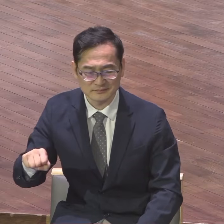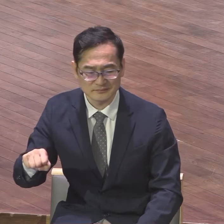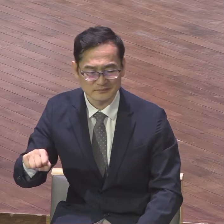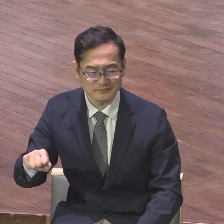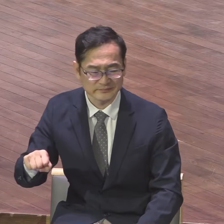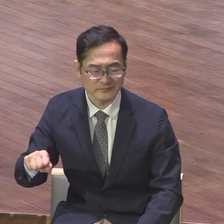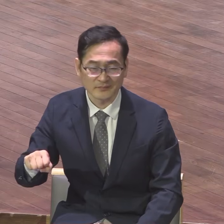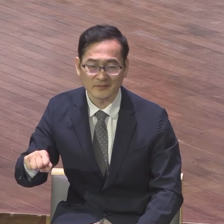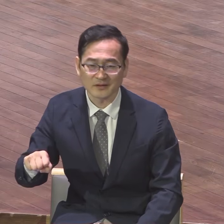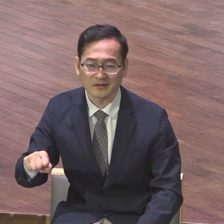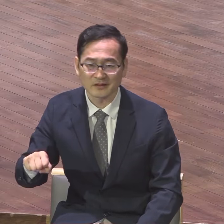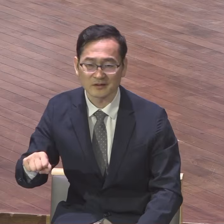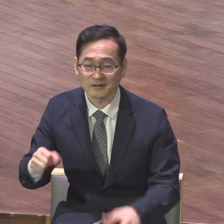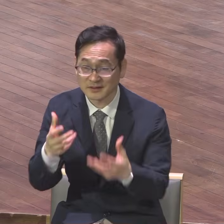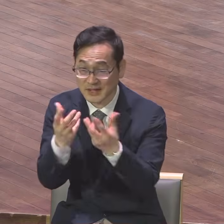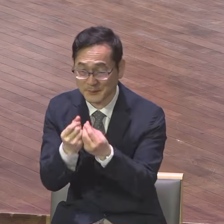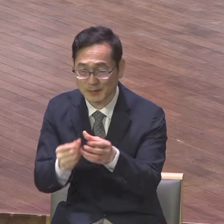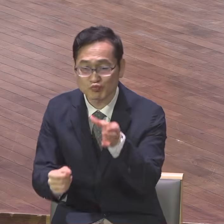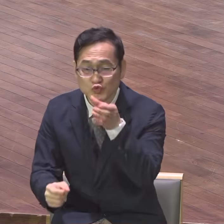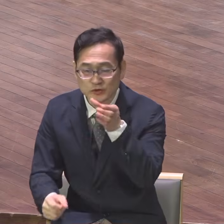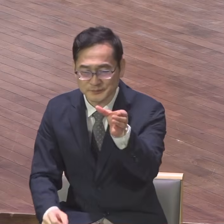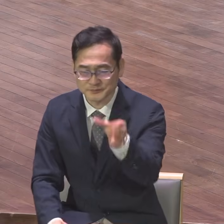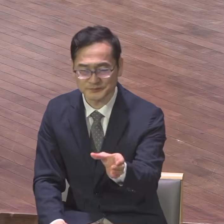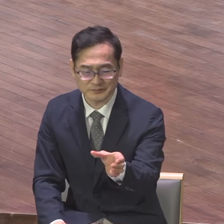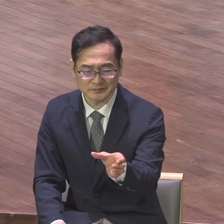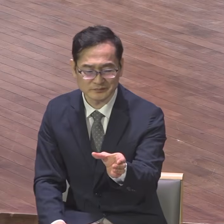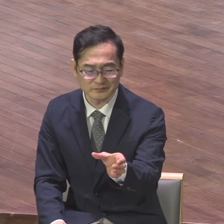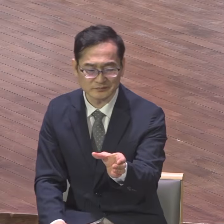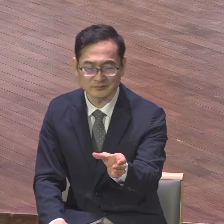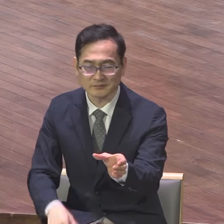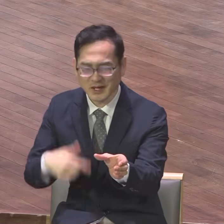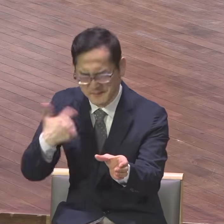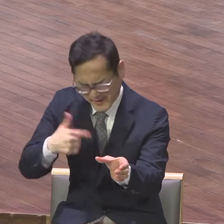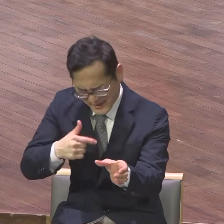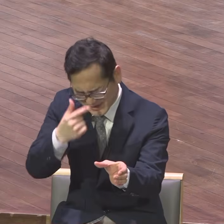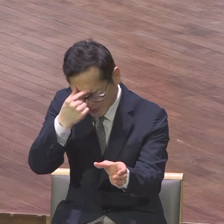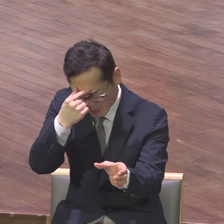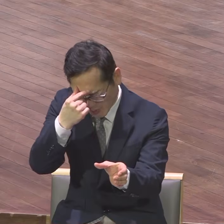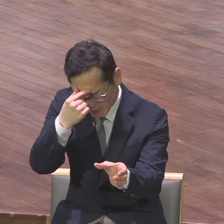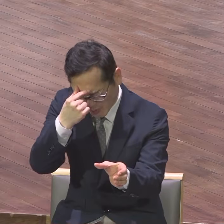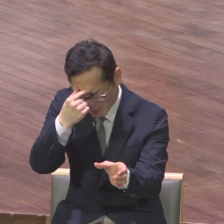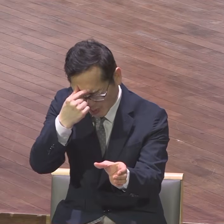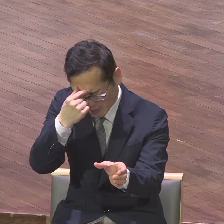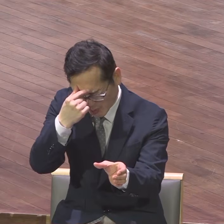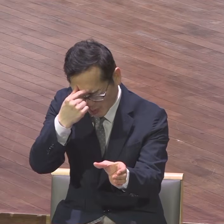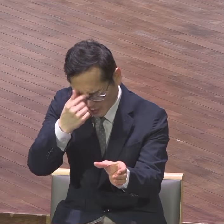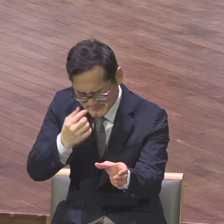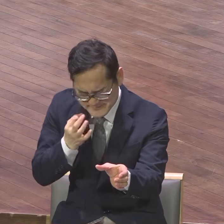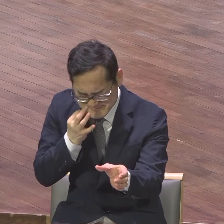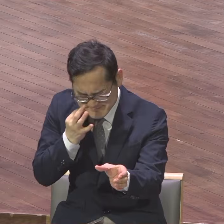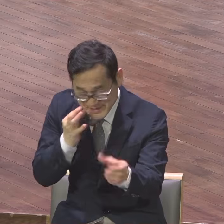하나님 앞 여러분이 물 한 컵을 떠놓고 매일 정식기도 해보세요. 귀신이 뭐 나타난다니까요.